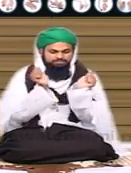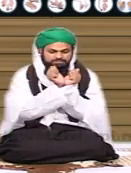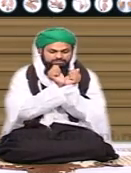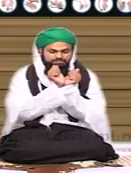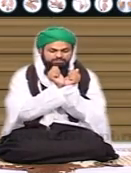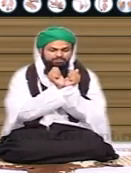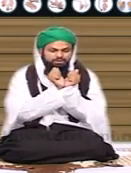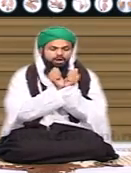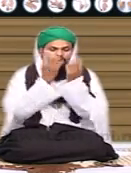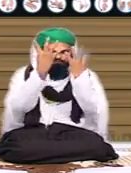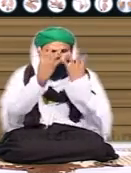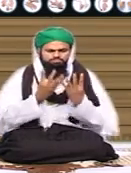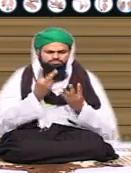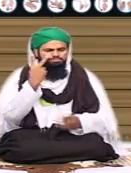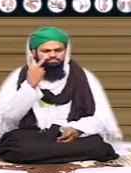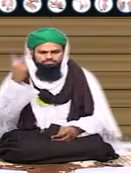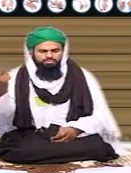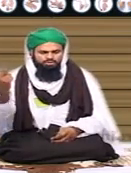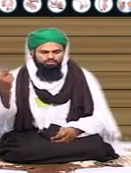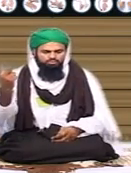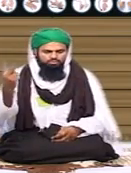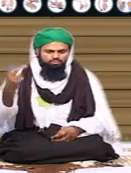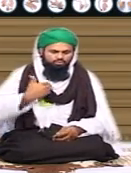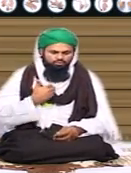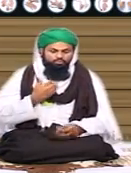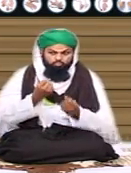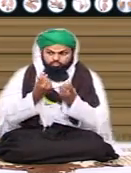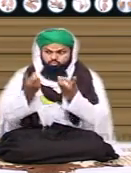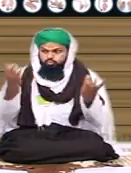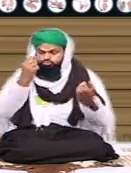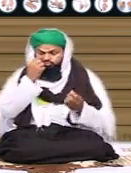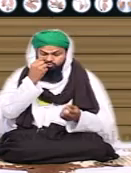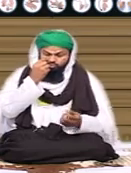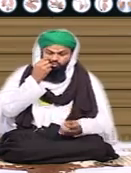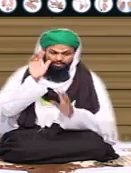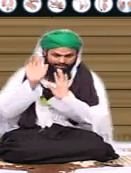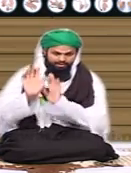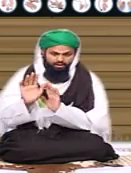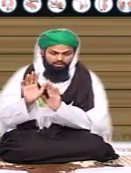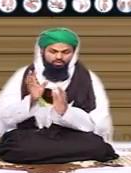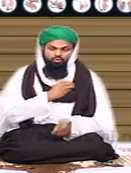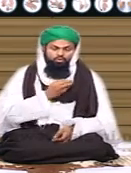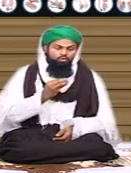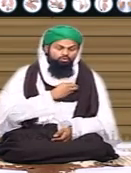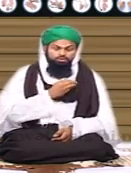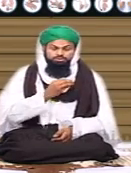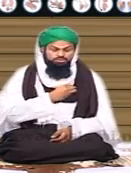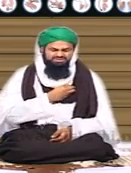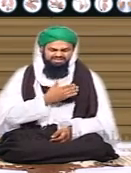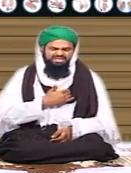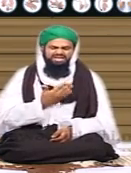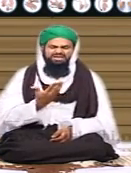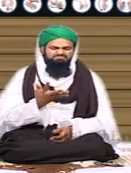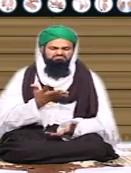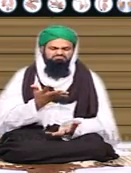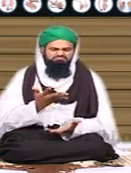سخت قید، جس کو جیل میں جانے کا تجربہ اس کو پتا ہو کہ ہزاروں قیدی ہوتے پھر بھی خوف طاری رہتا ہے، دل نہیں